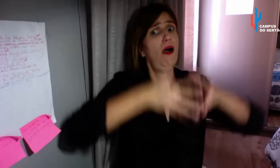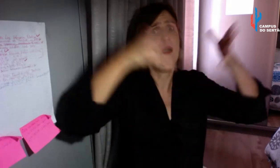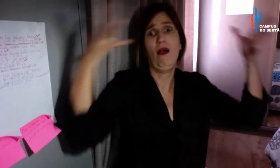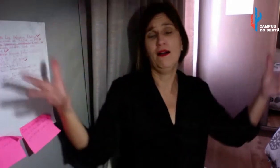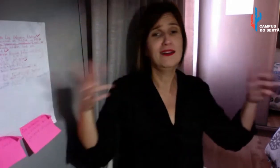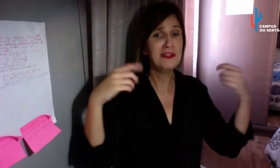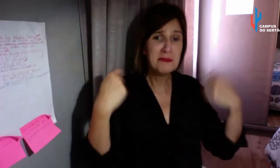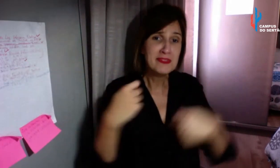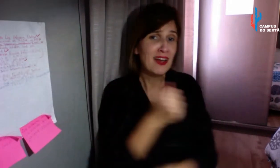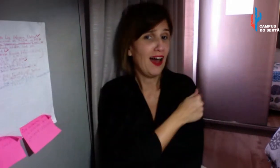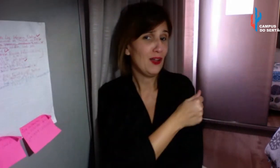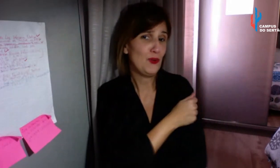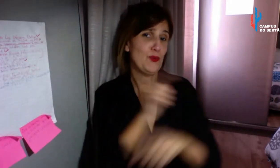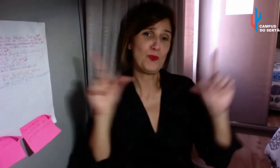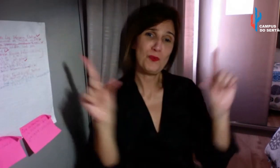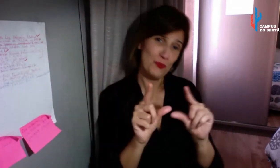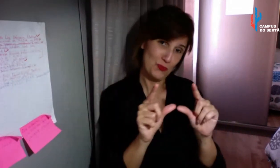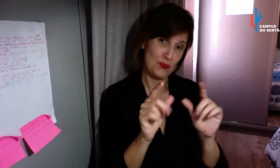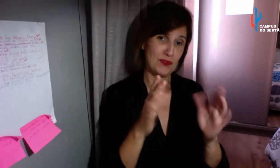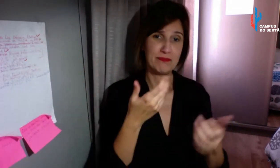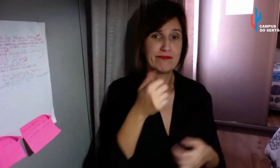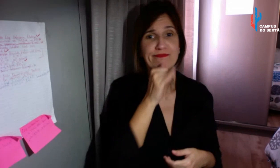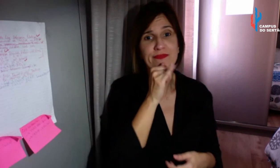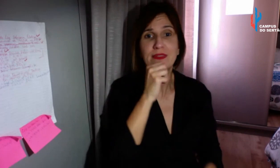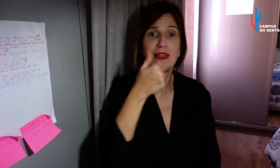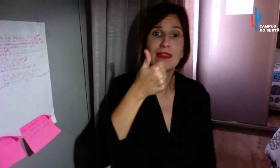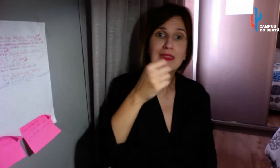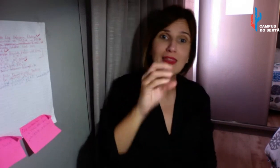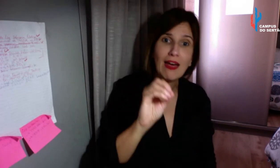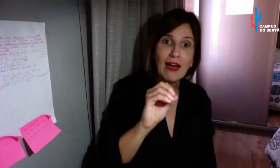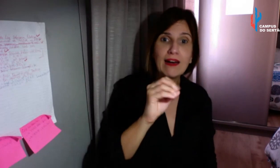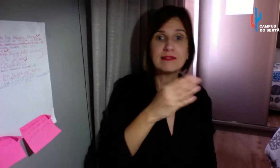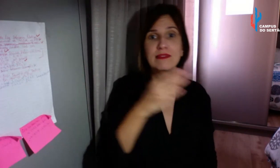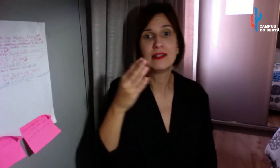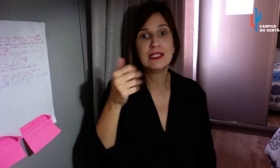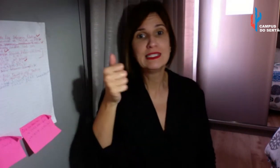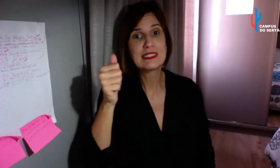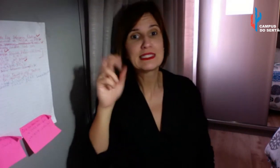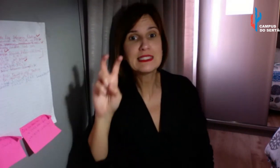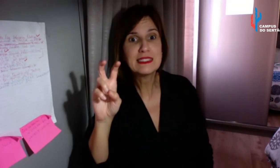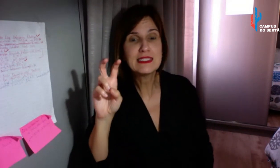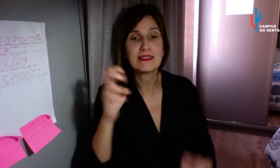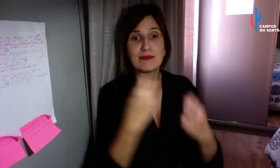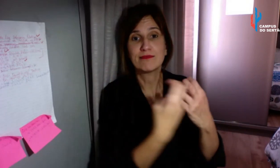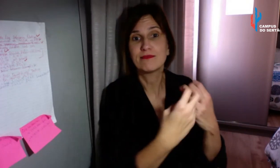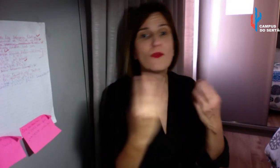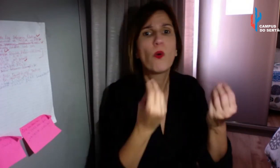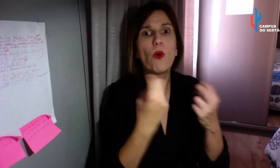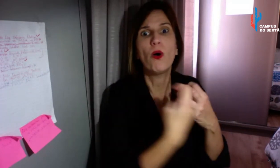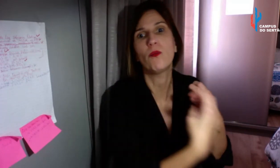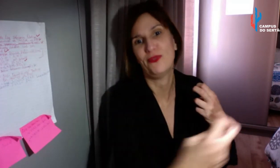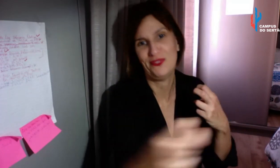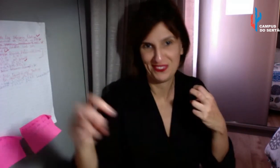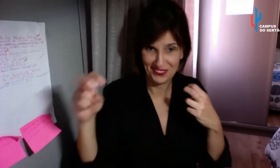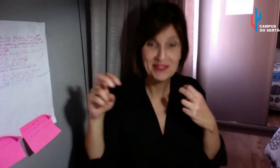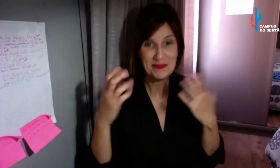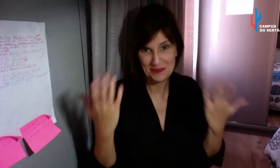estabeleceu. Não pensamos ainda nessa questão das salas, porque para poucos alunos é importante que as turmas tenham entre 10 e